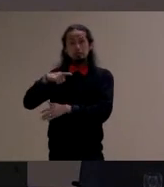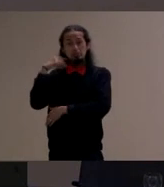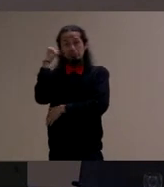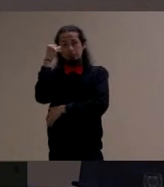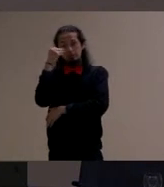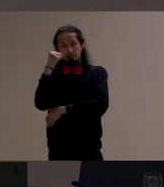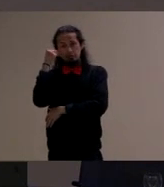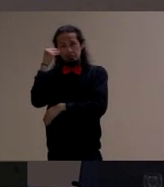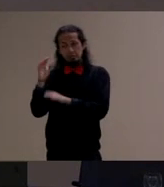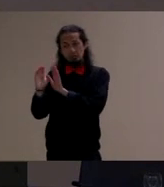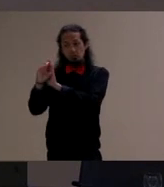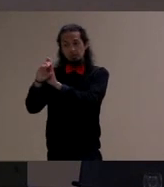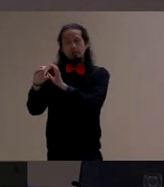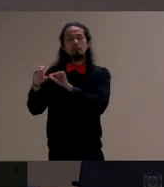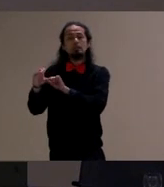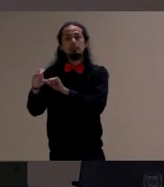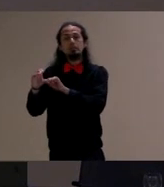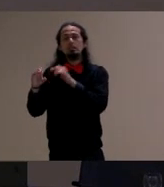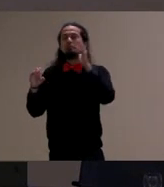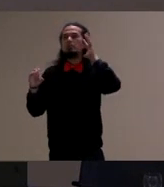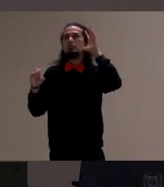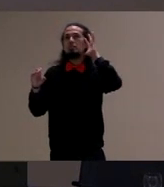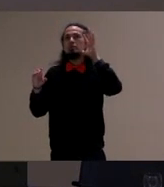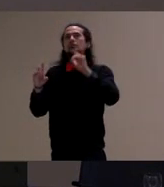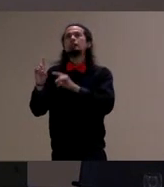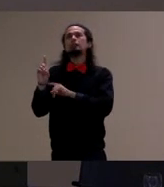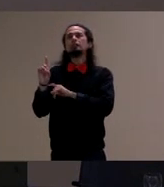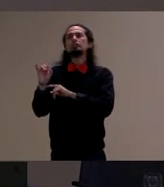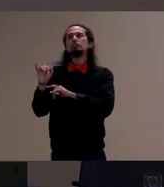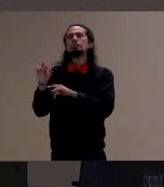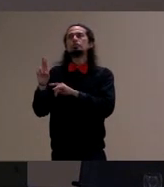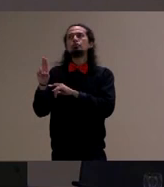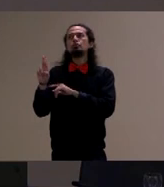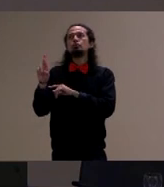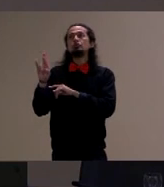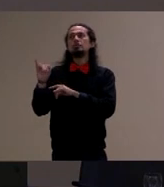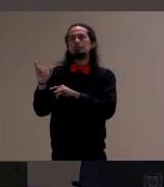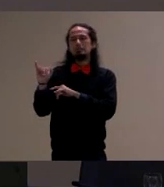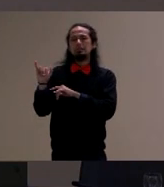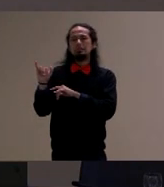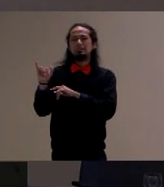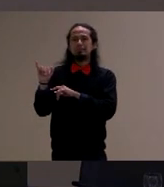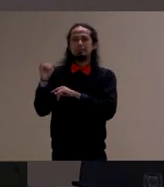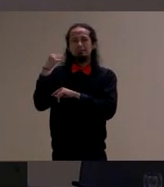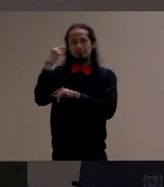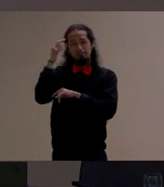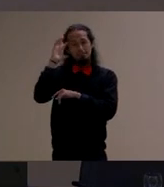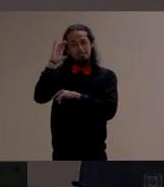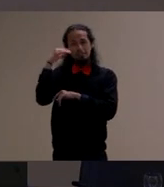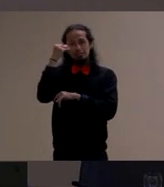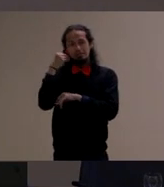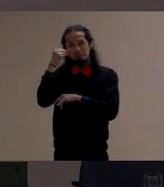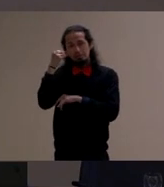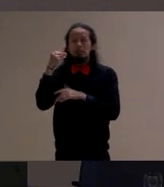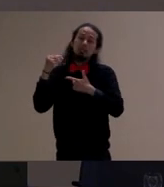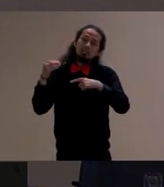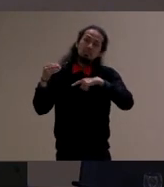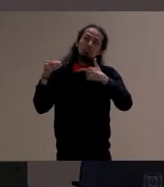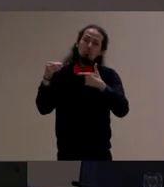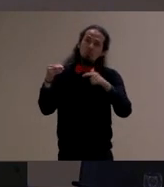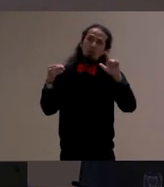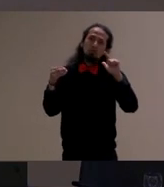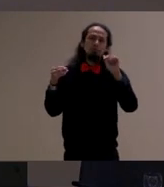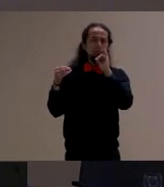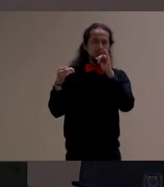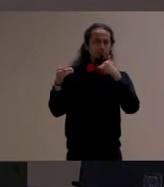experiência mais a partir do DIU com aquela do experimento EA vias que tencionavam como eu e a